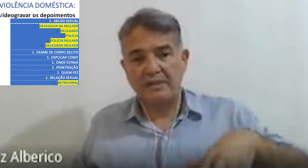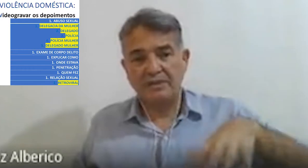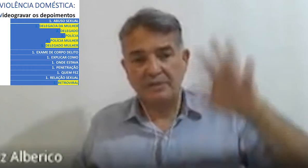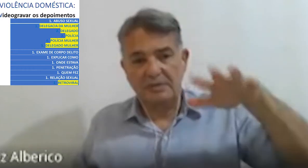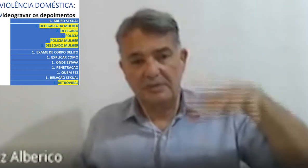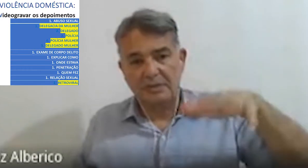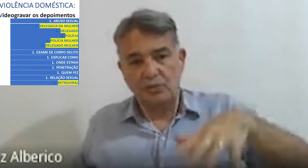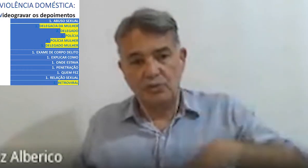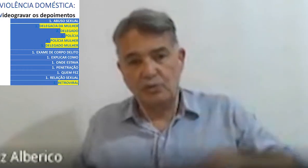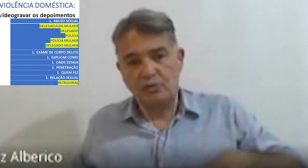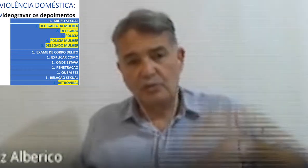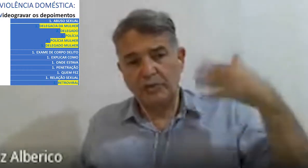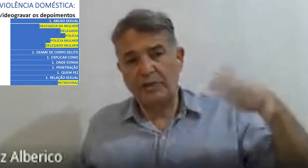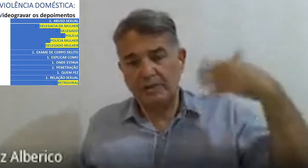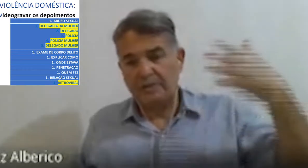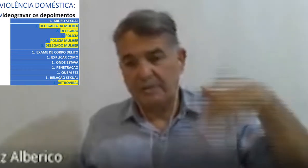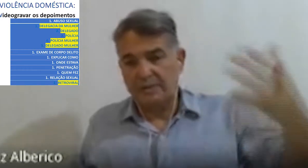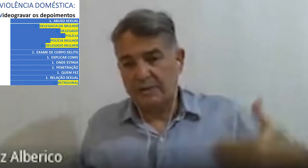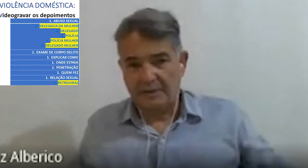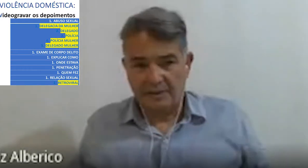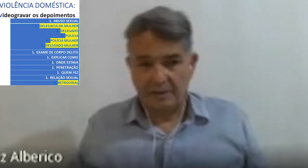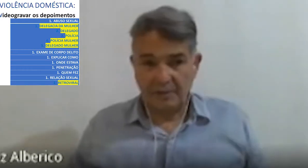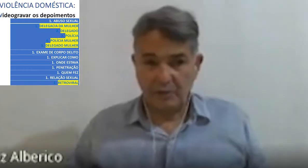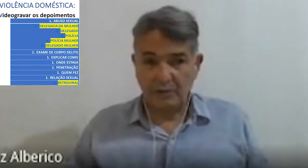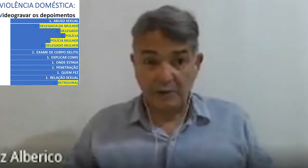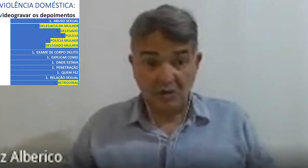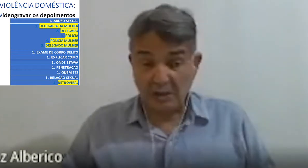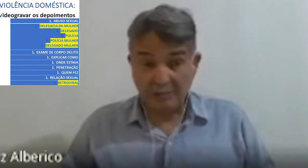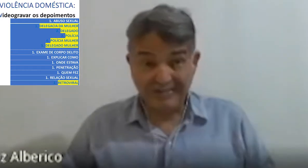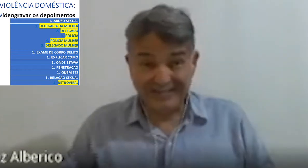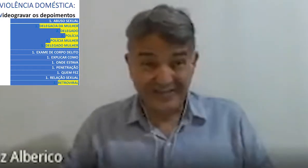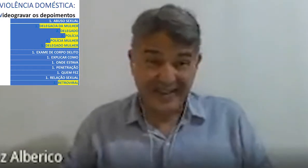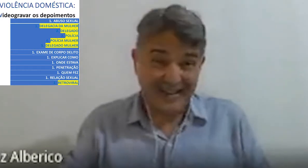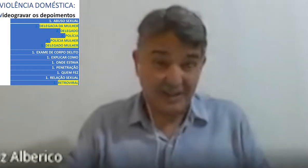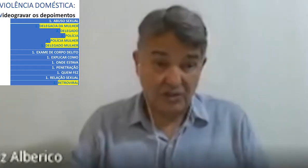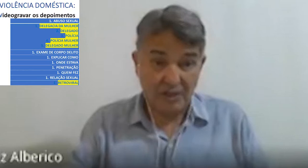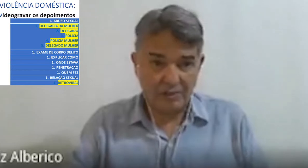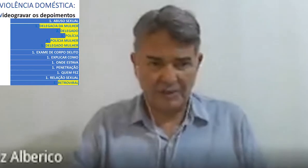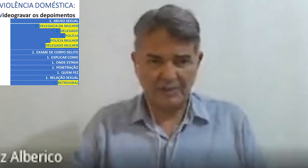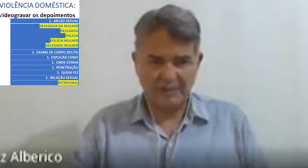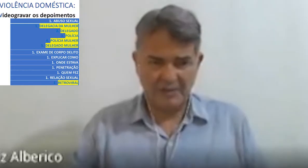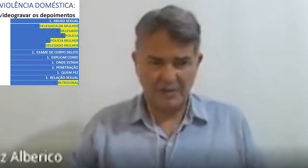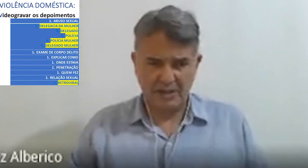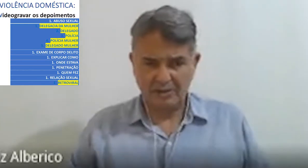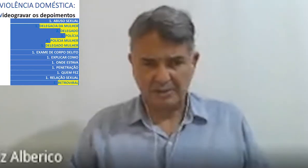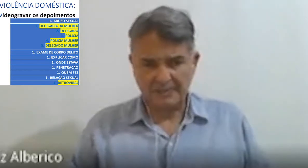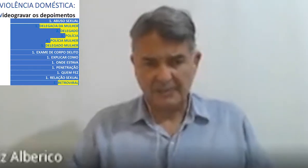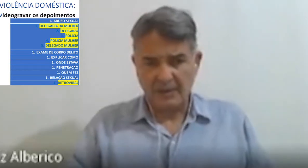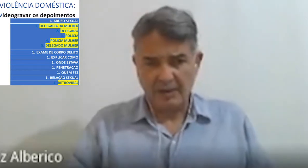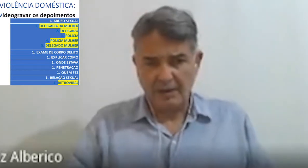acrescentando e vendo como faz. O que não tiver jeito mesmo de fazer o sinal,